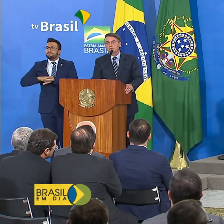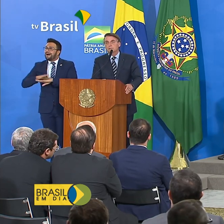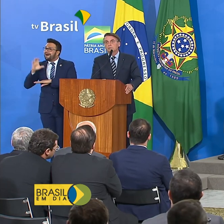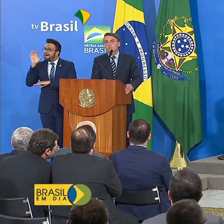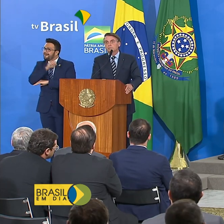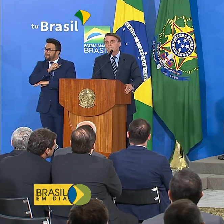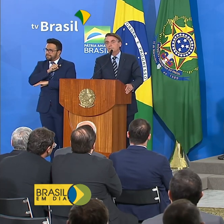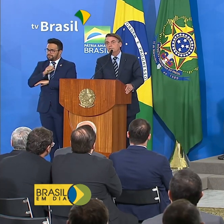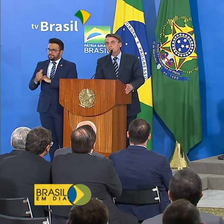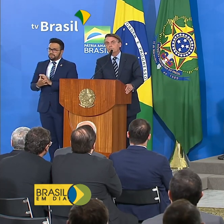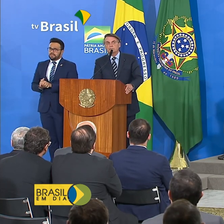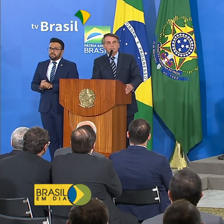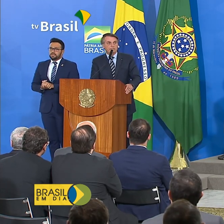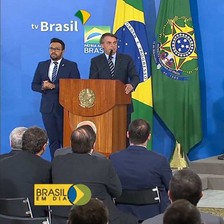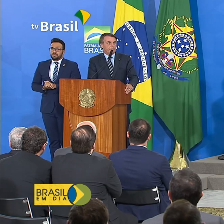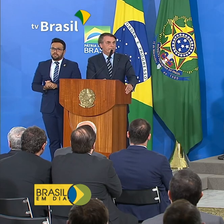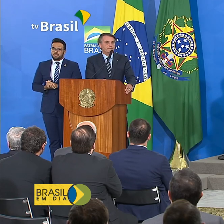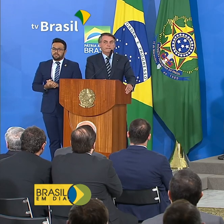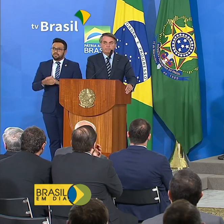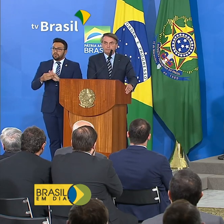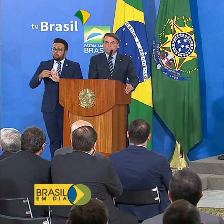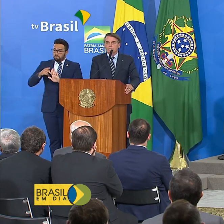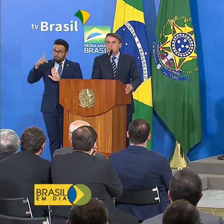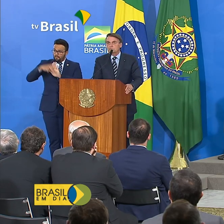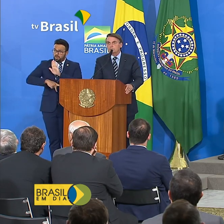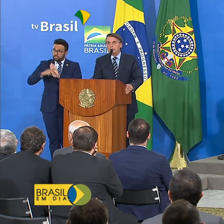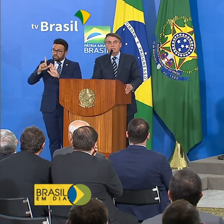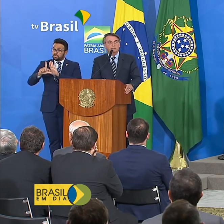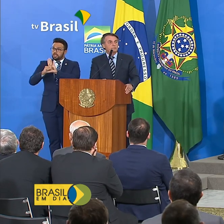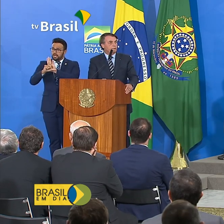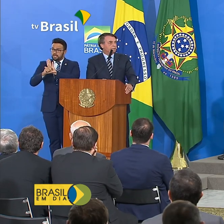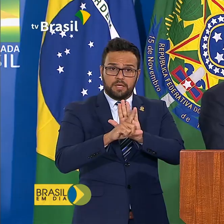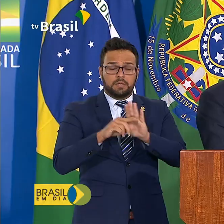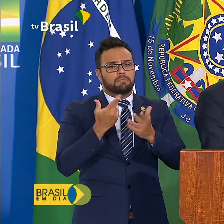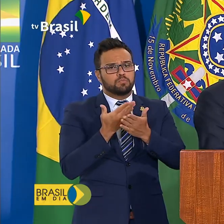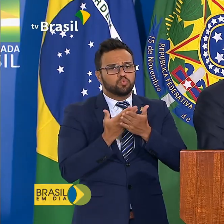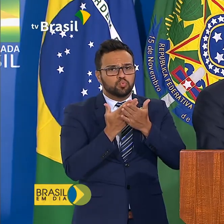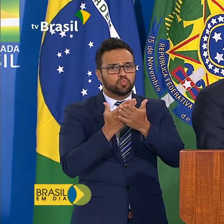possível. No que depender de projetos de lei, também podemos estudar e encaminhar ao Parlamento. Obrigado. Obrigado.